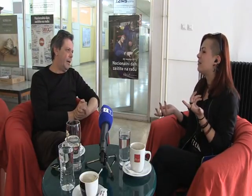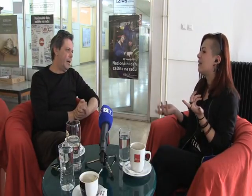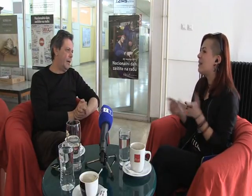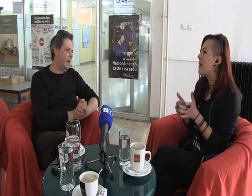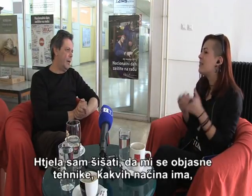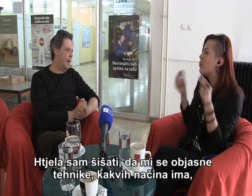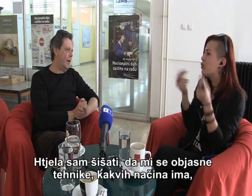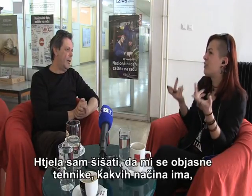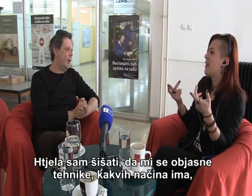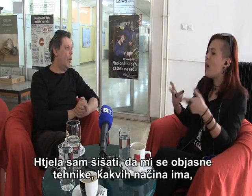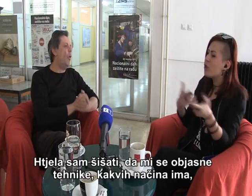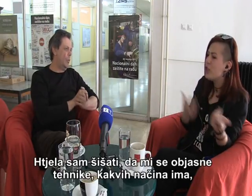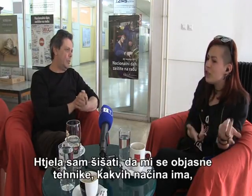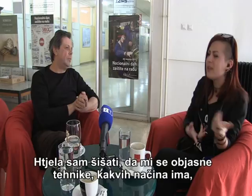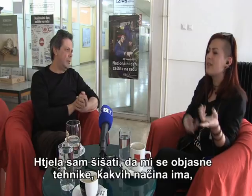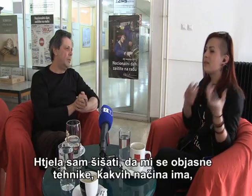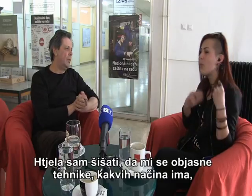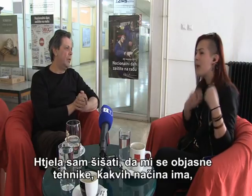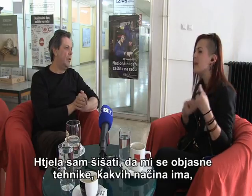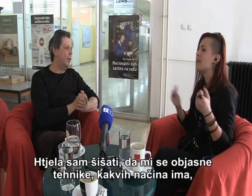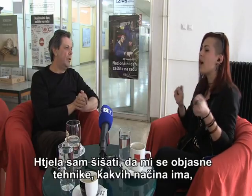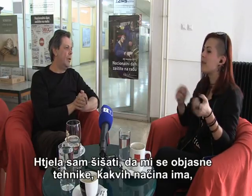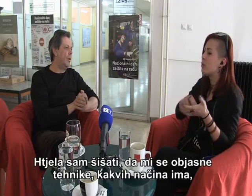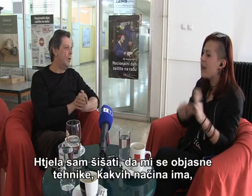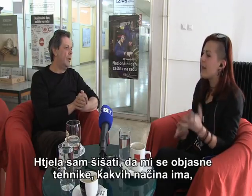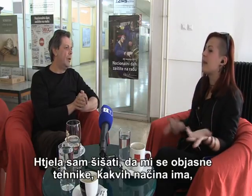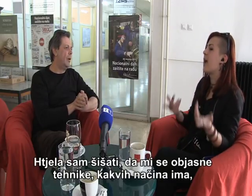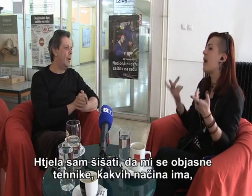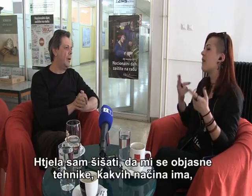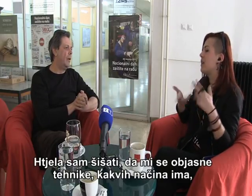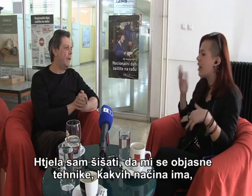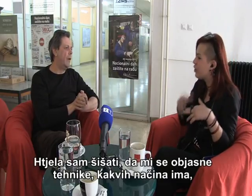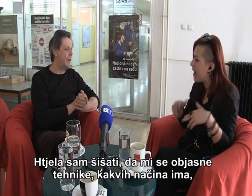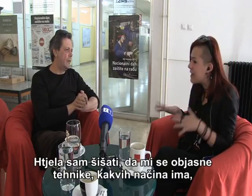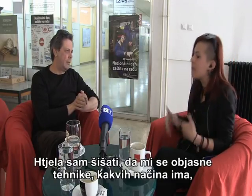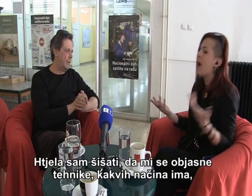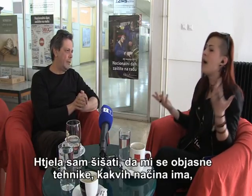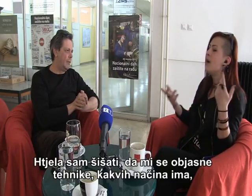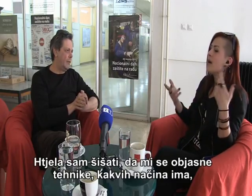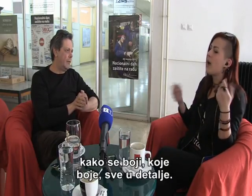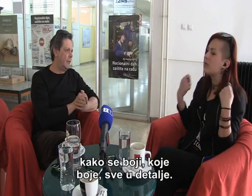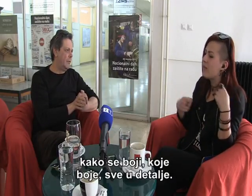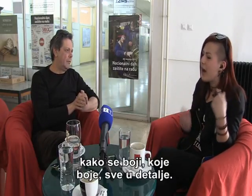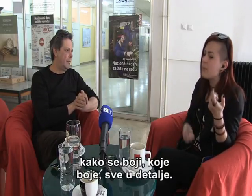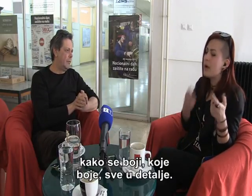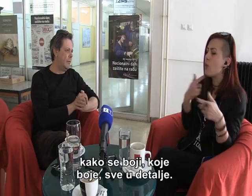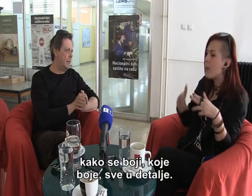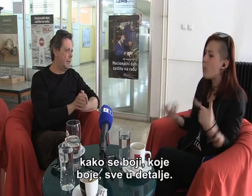A trebala sam učiti kako čitati, da se objasni kakve su tehnike, kakve načina ima, kako se farba, koje